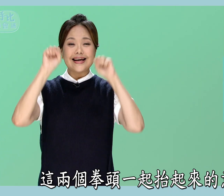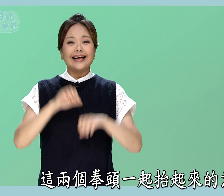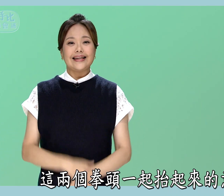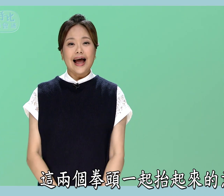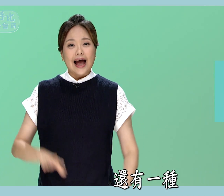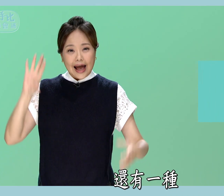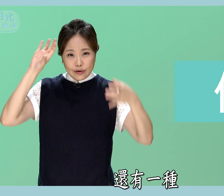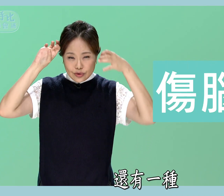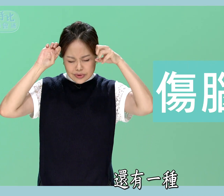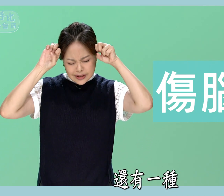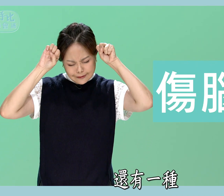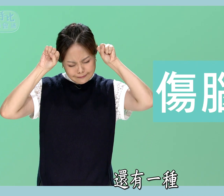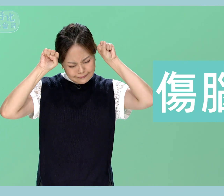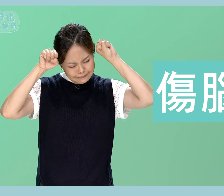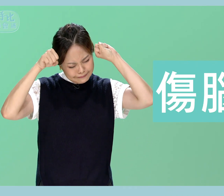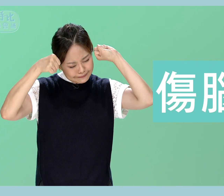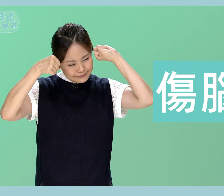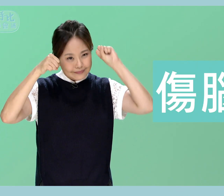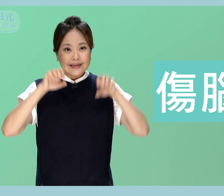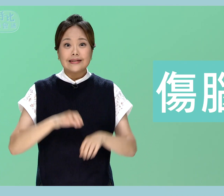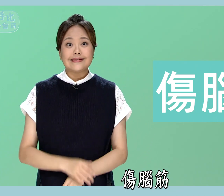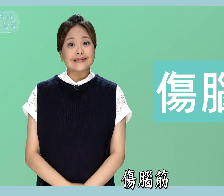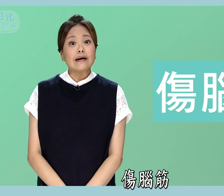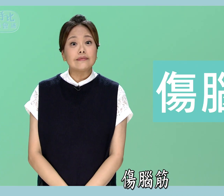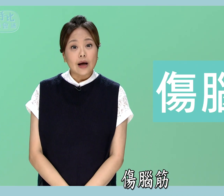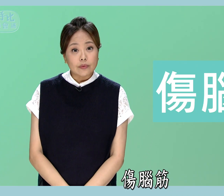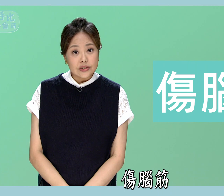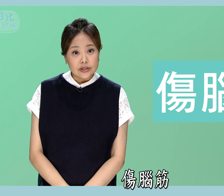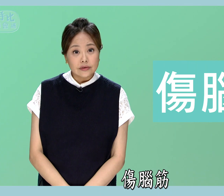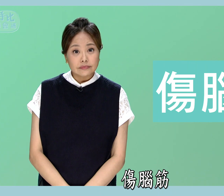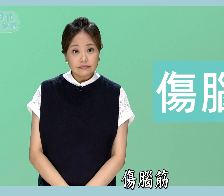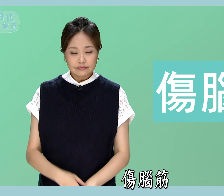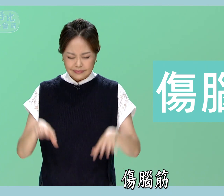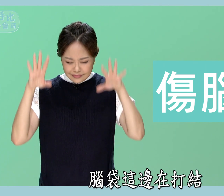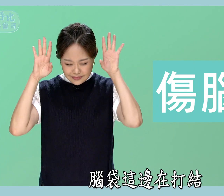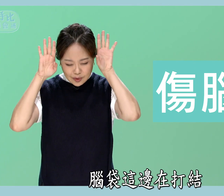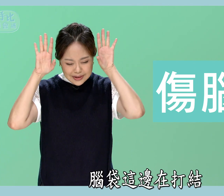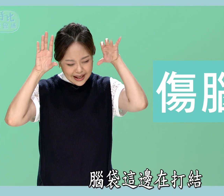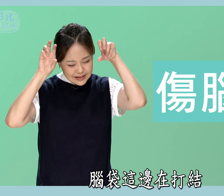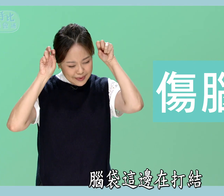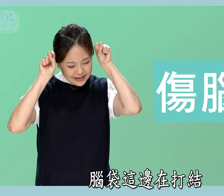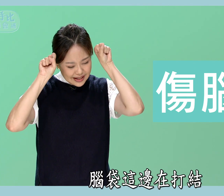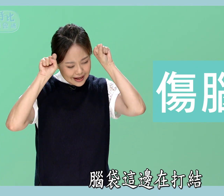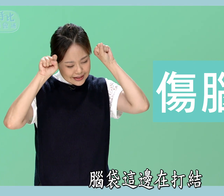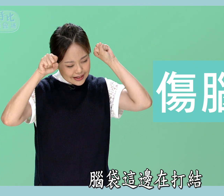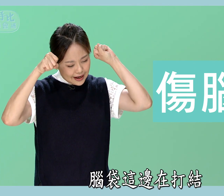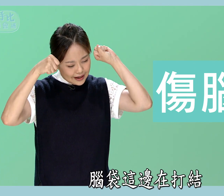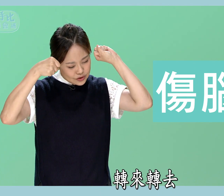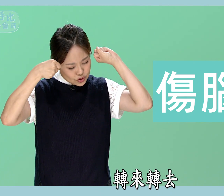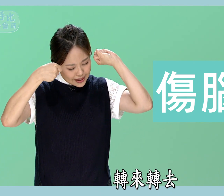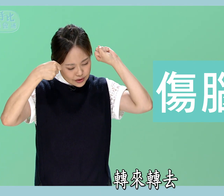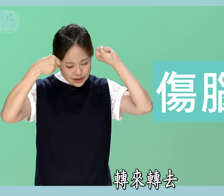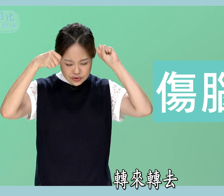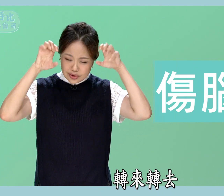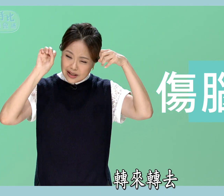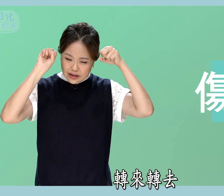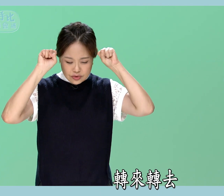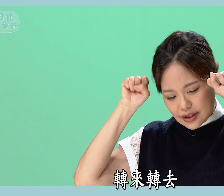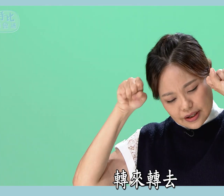那还有一种是伤脑筋，脑袋这边在打结，转来转去，转来转